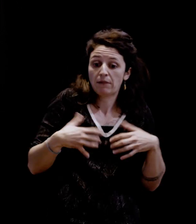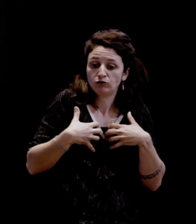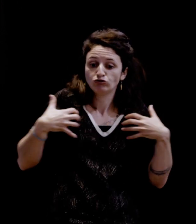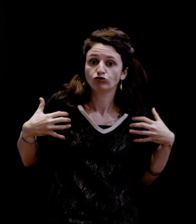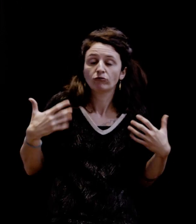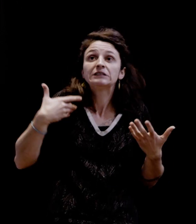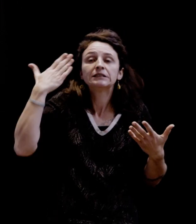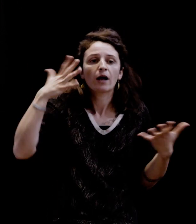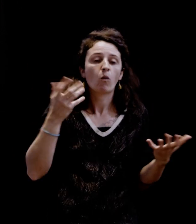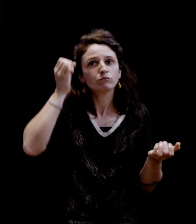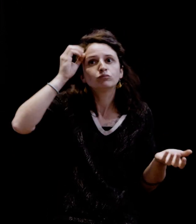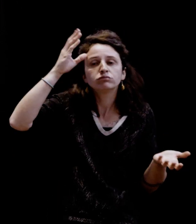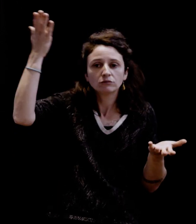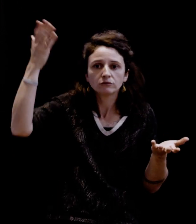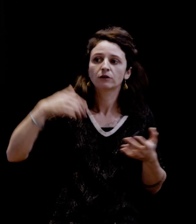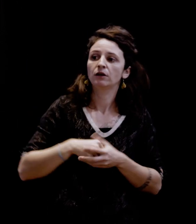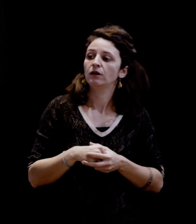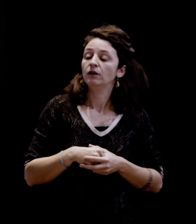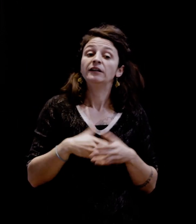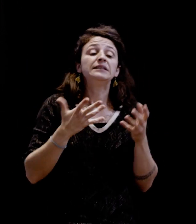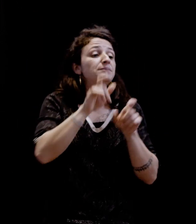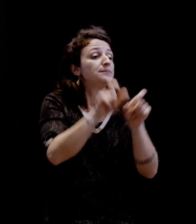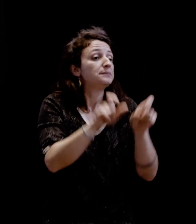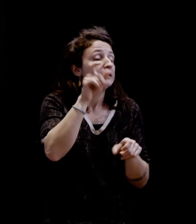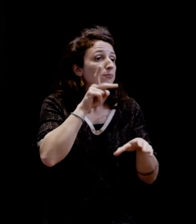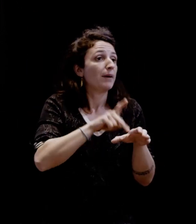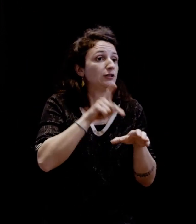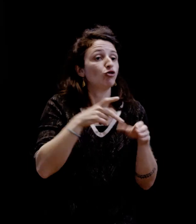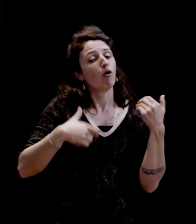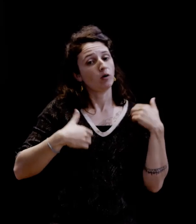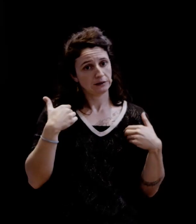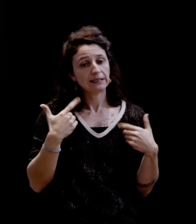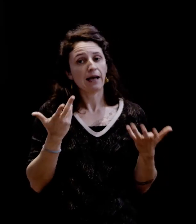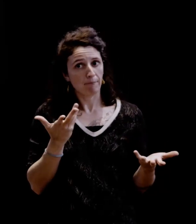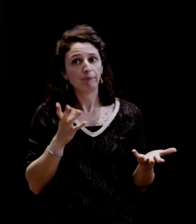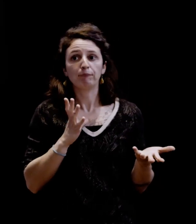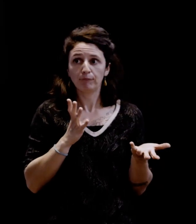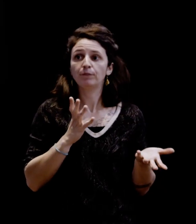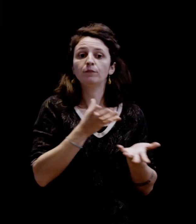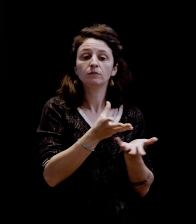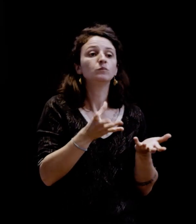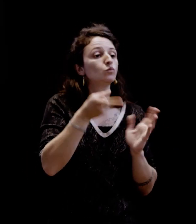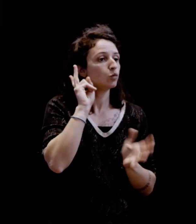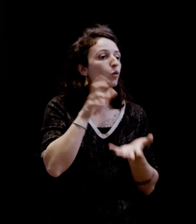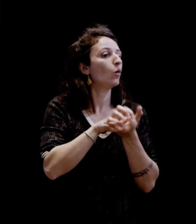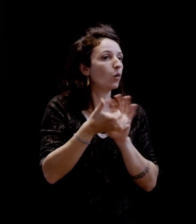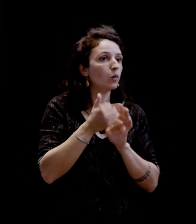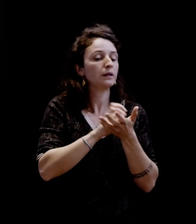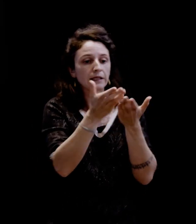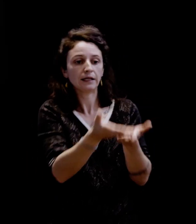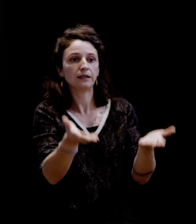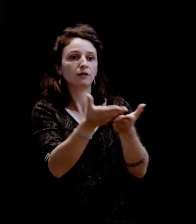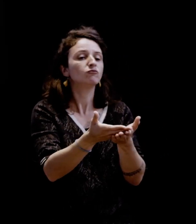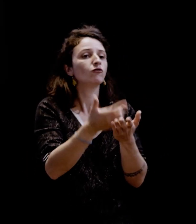mieux. Chez les patients avec un handicap potentiel, et on va en parler après, et chez les patients qui sont plus compliqués, on ne fait pas de